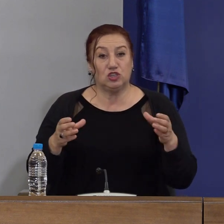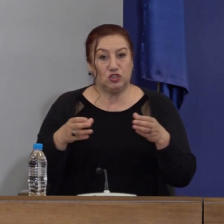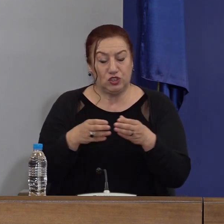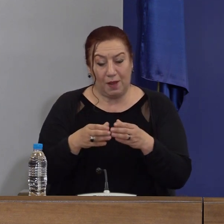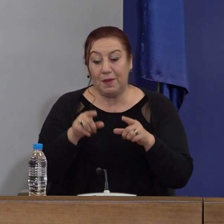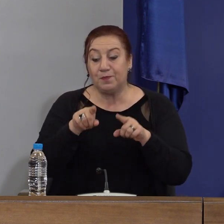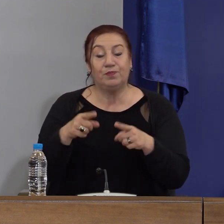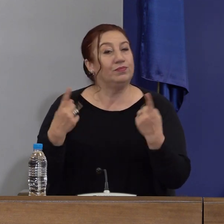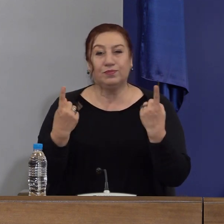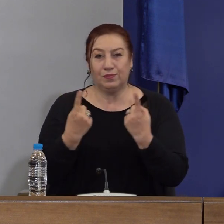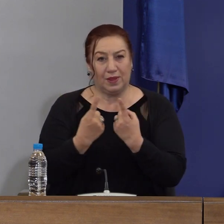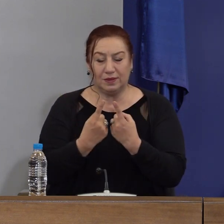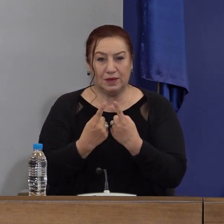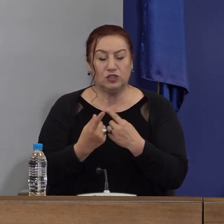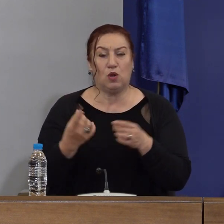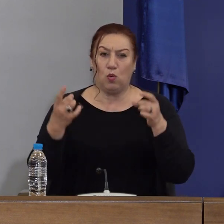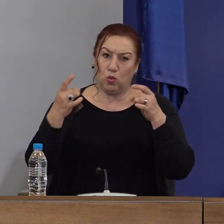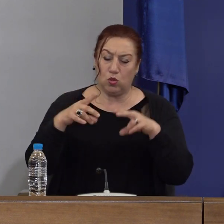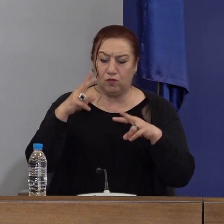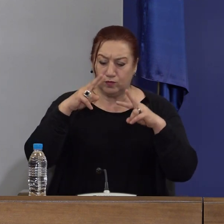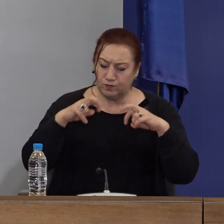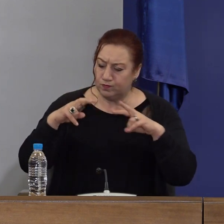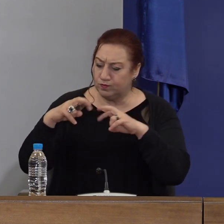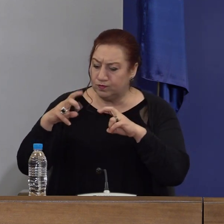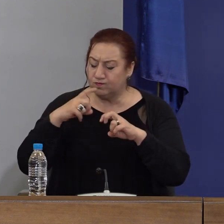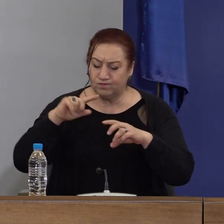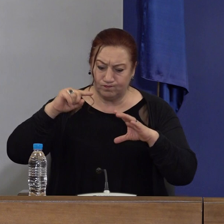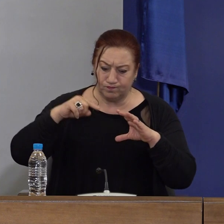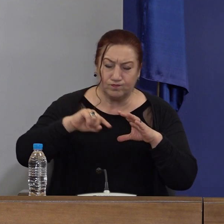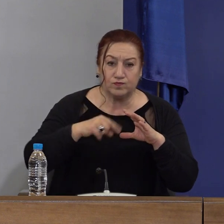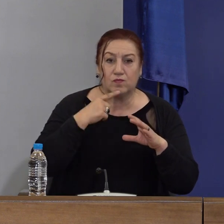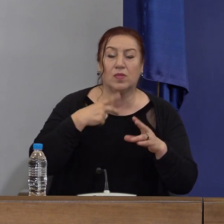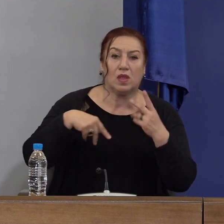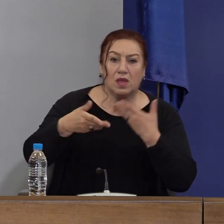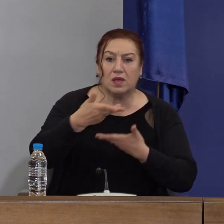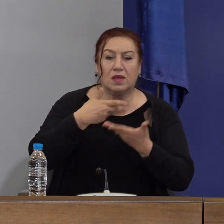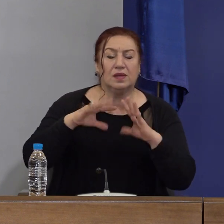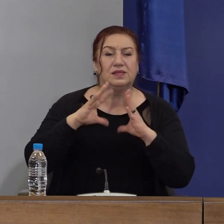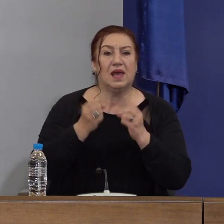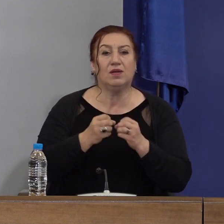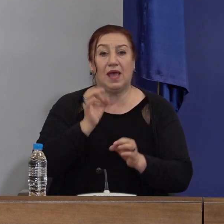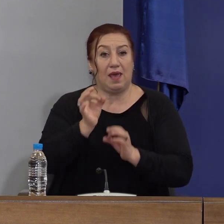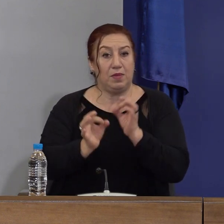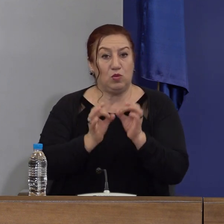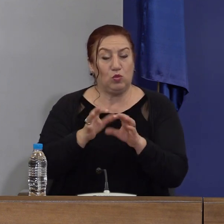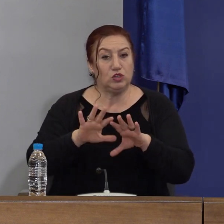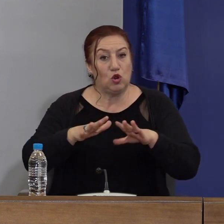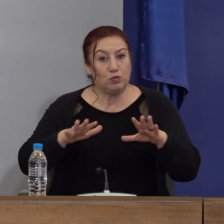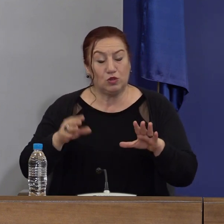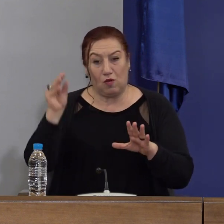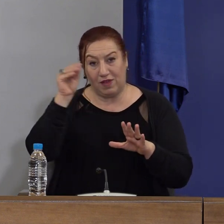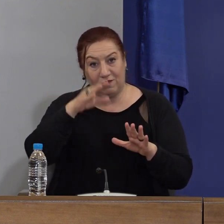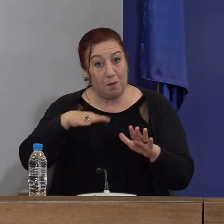която среща отново анализирахме цялостната противоепидемична обстановка в страната, за да